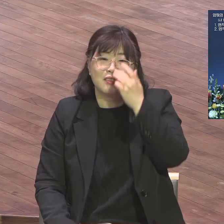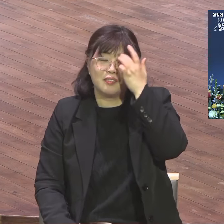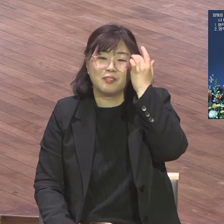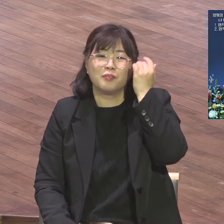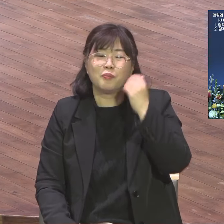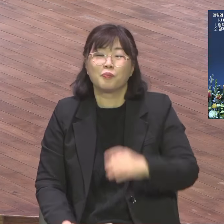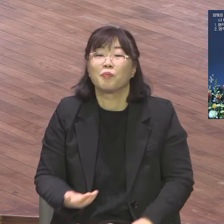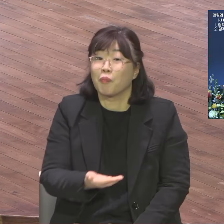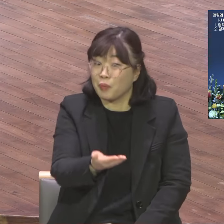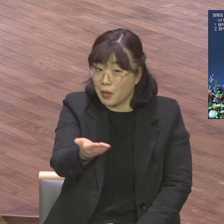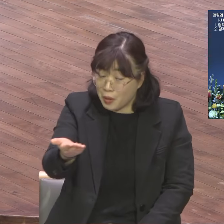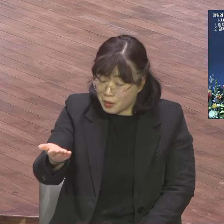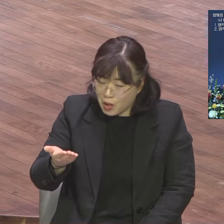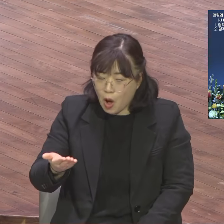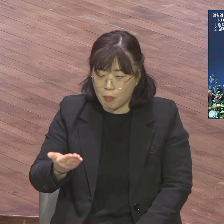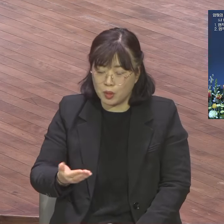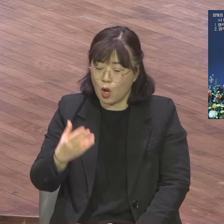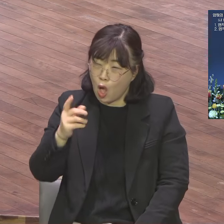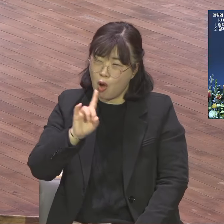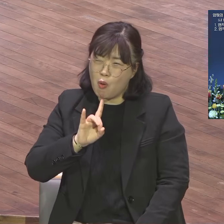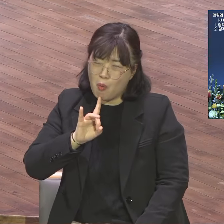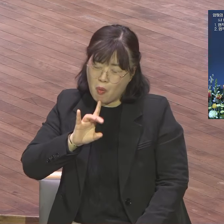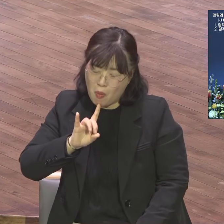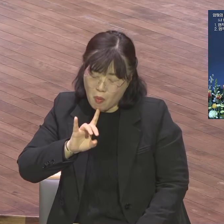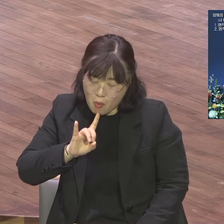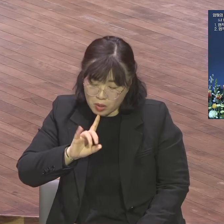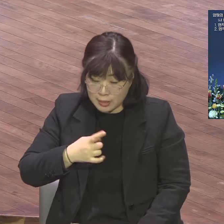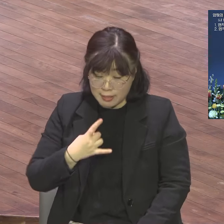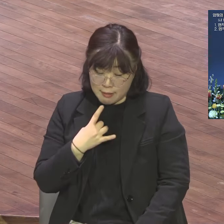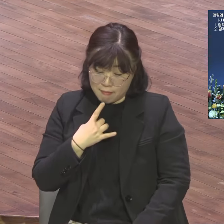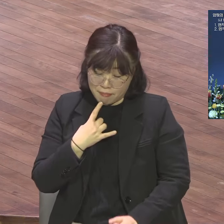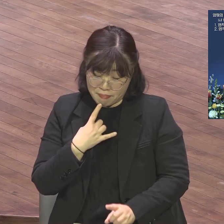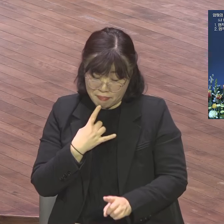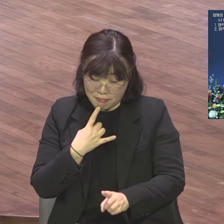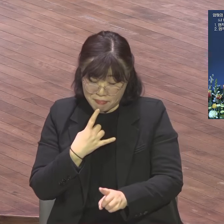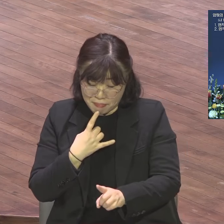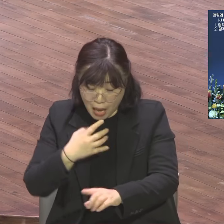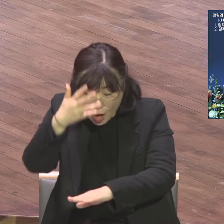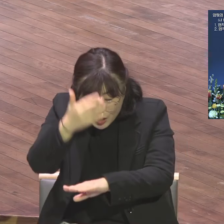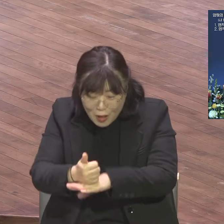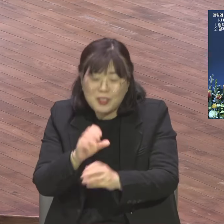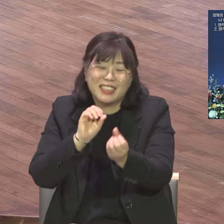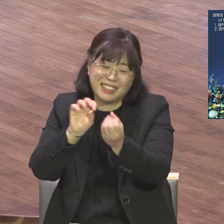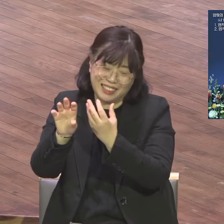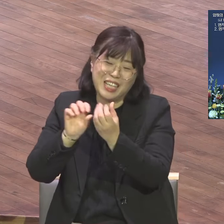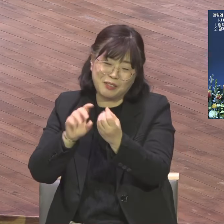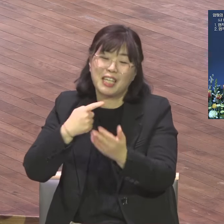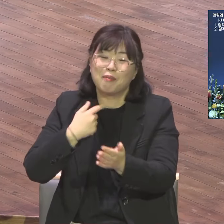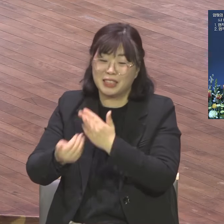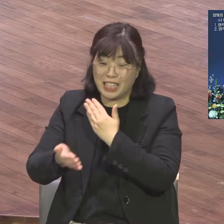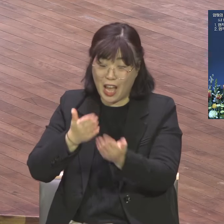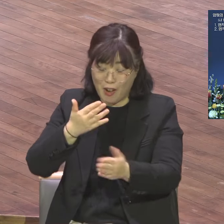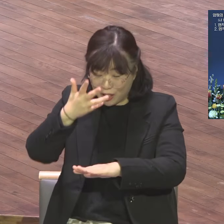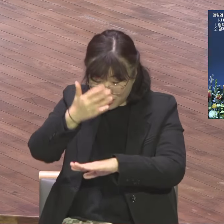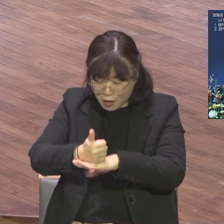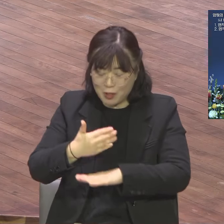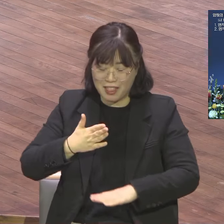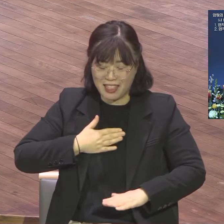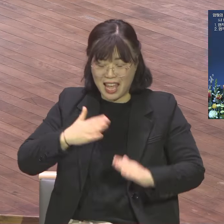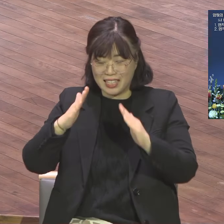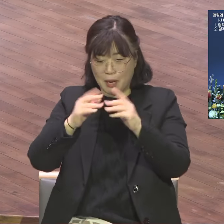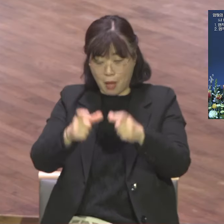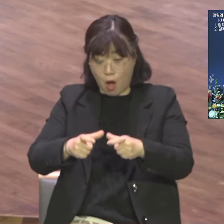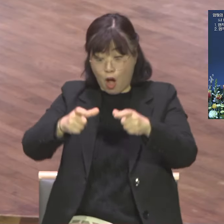우리 여기 모든 성도들, 오직의 비밀을 맛보고 누리는 영적 집중력을 가지고 날마다 영육간의 장막터를 넓혀나가는 증거 있기를